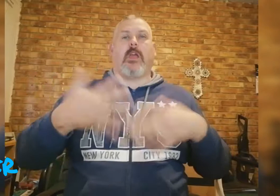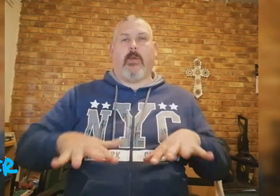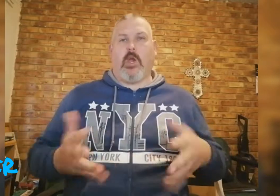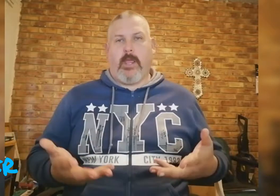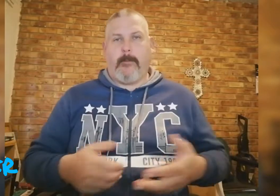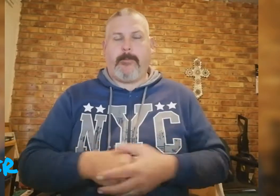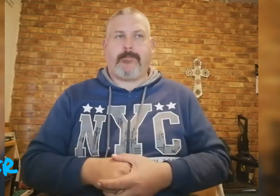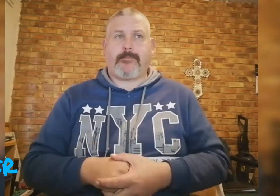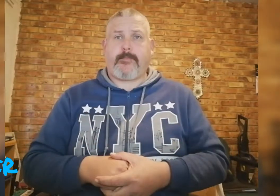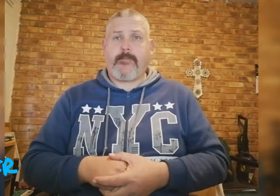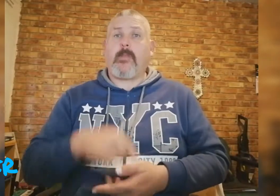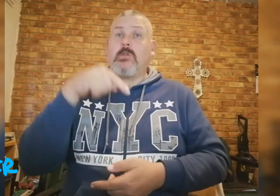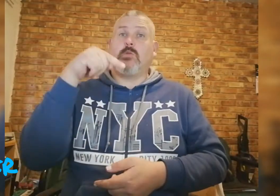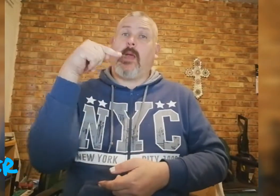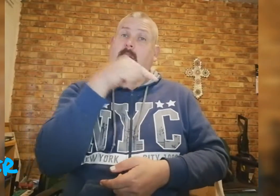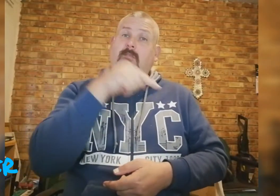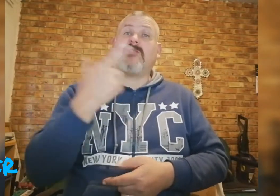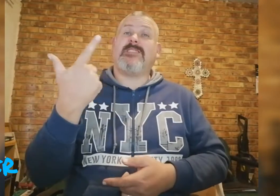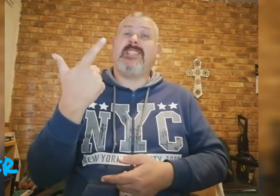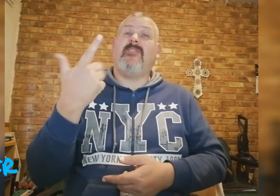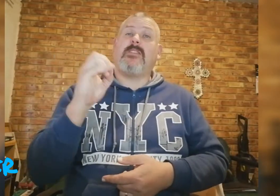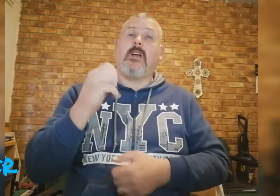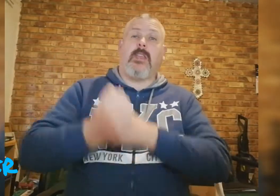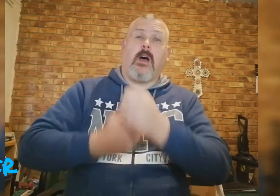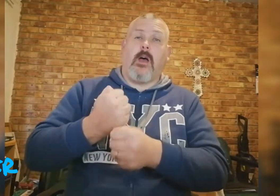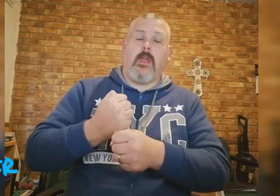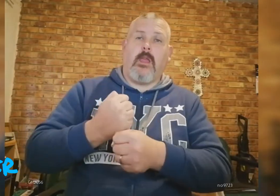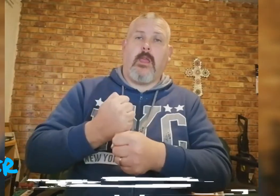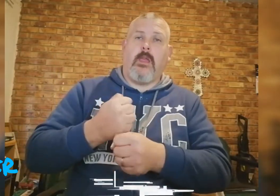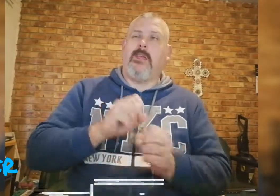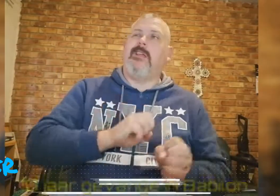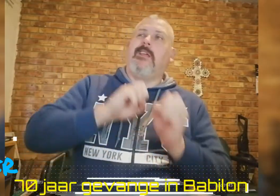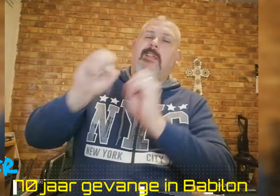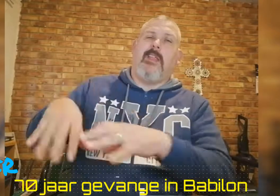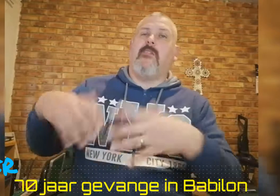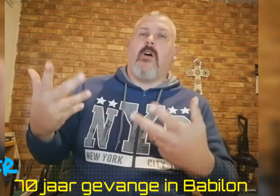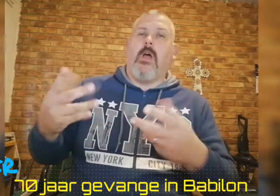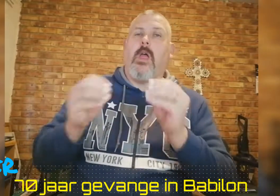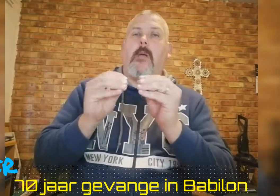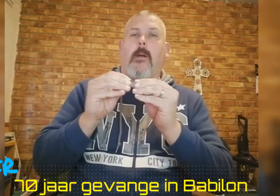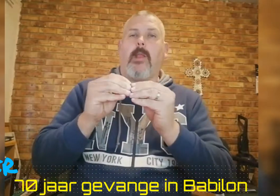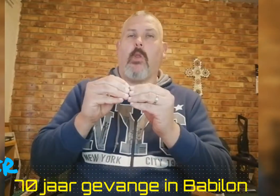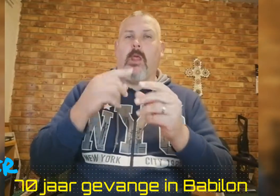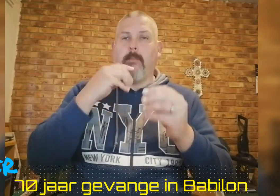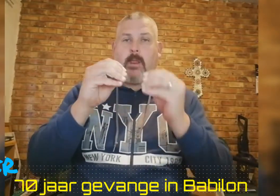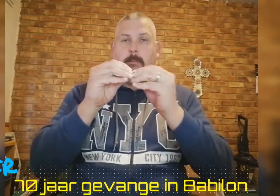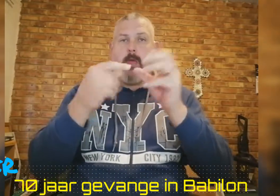nie. So hulle was vir 70 jaar na Babylon weer